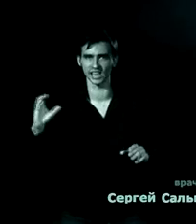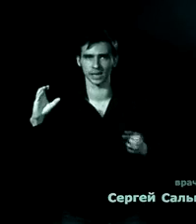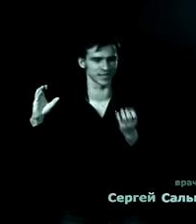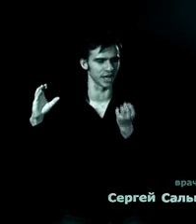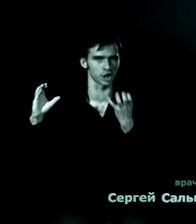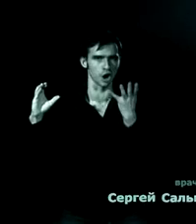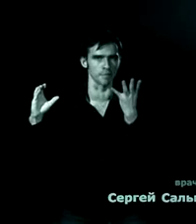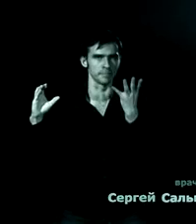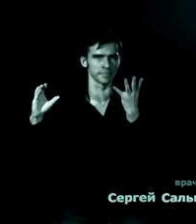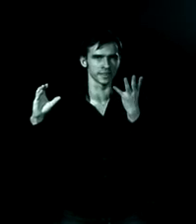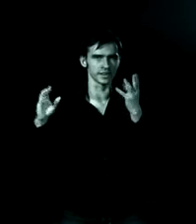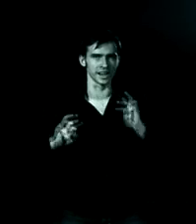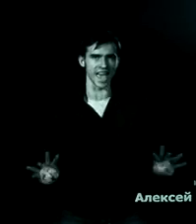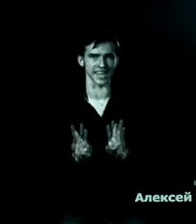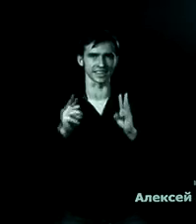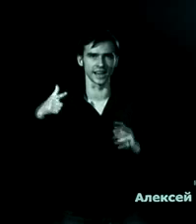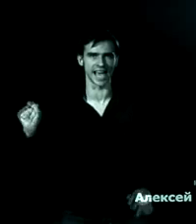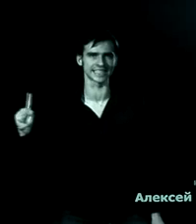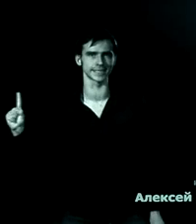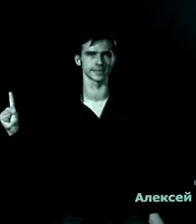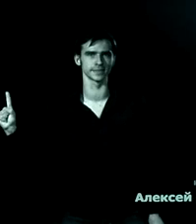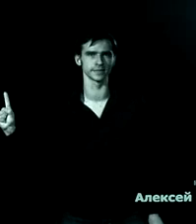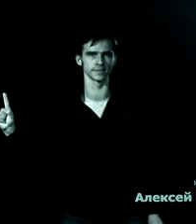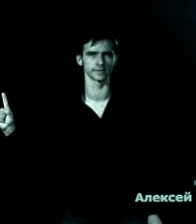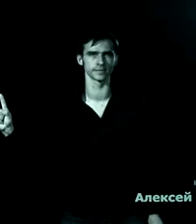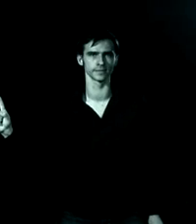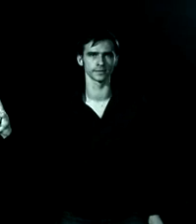синим цветком горит газ.